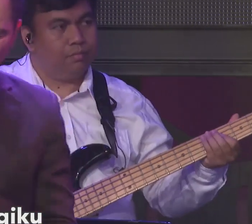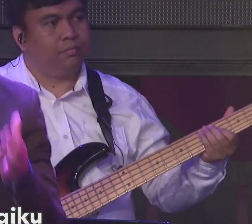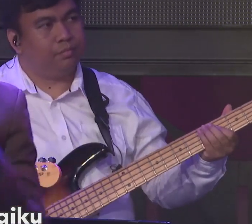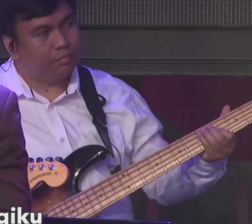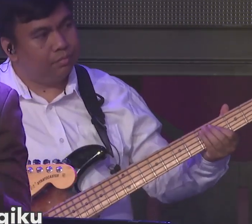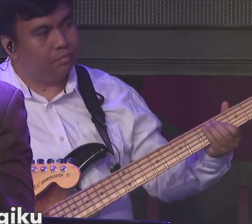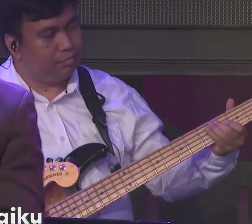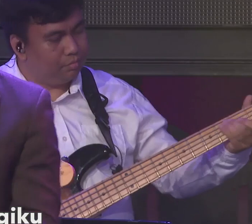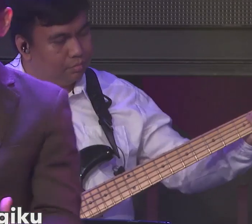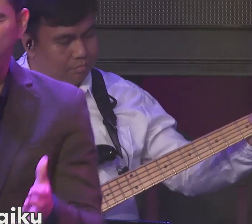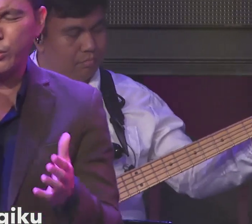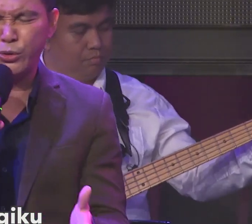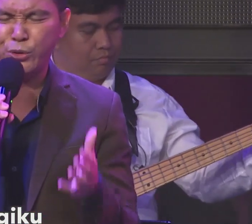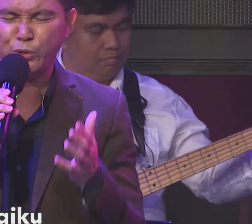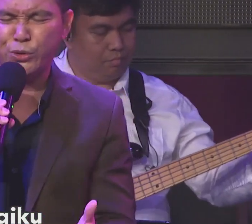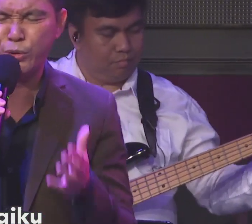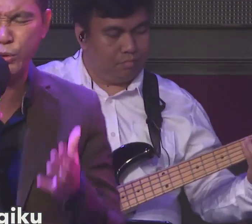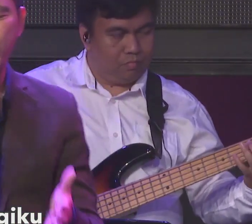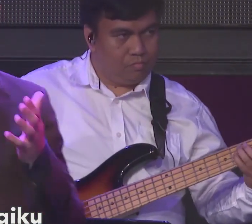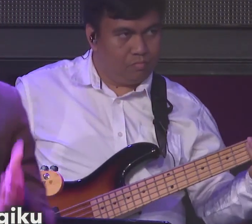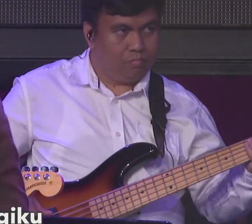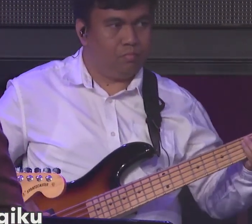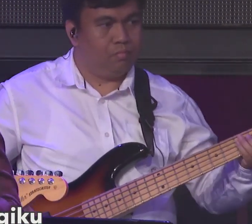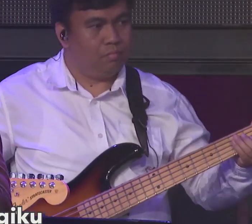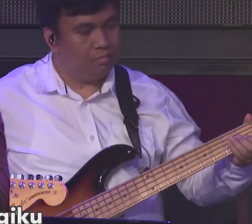cahaya hidupku.